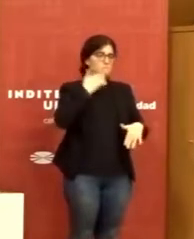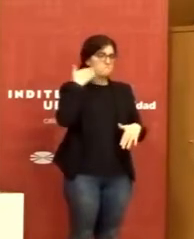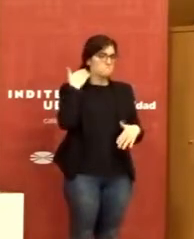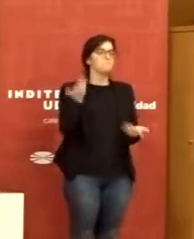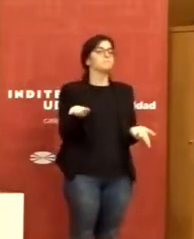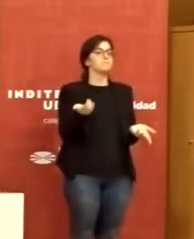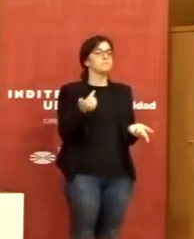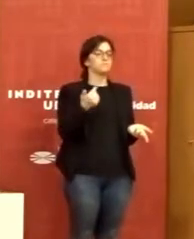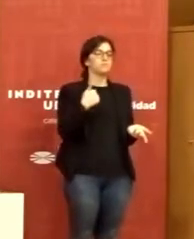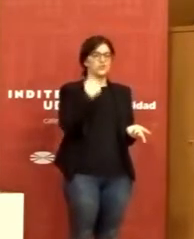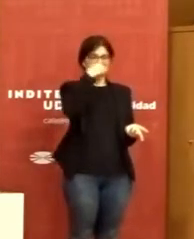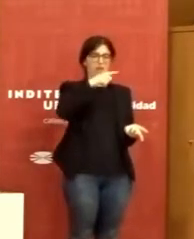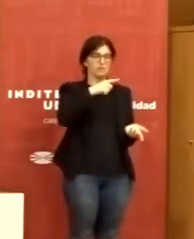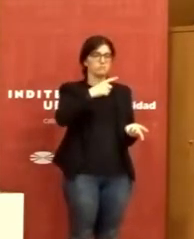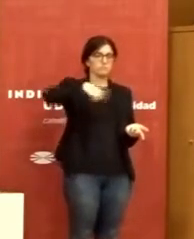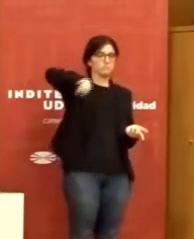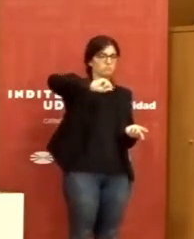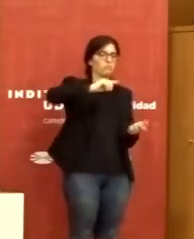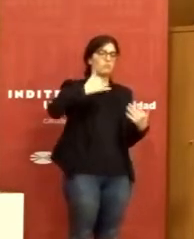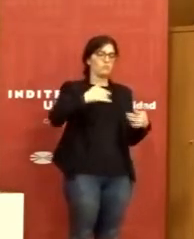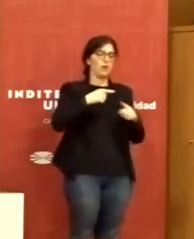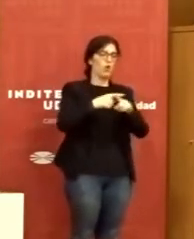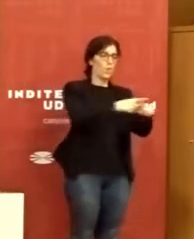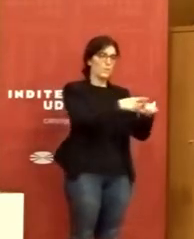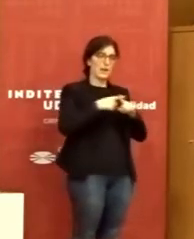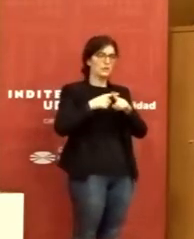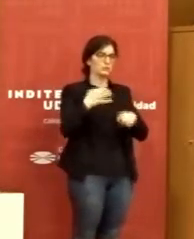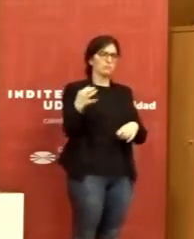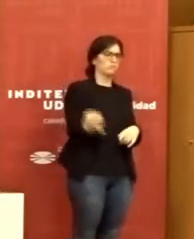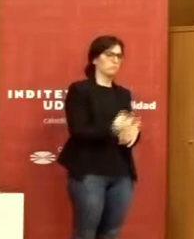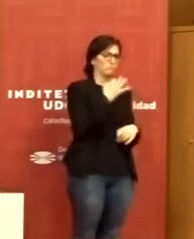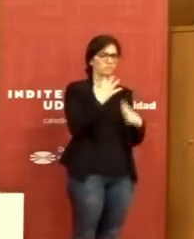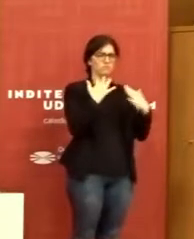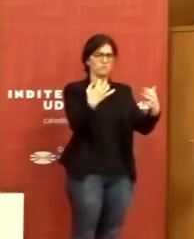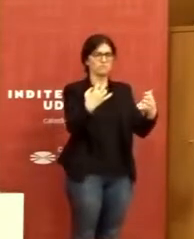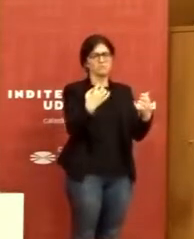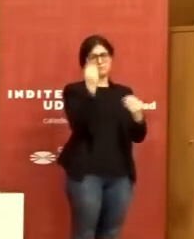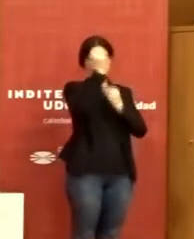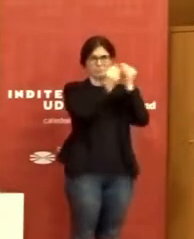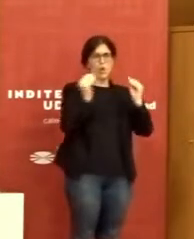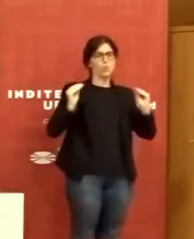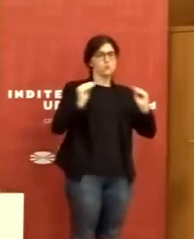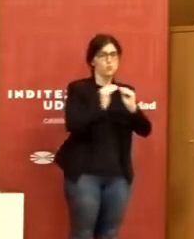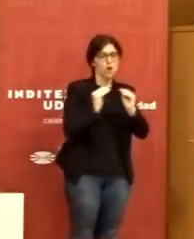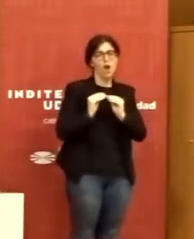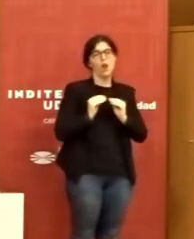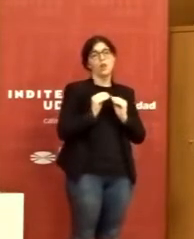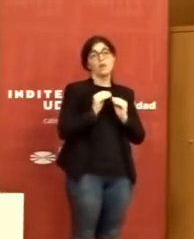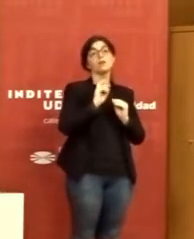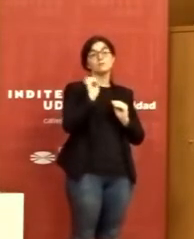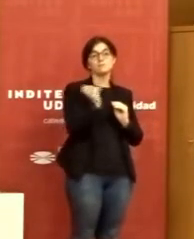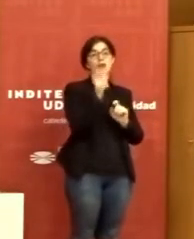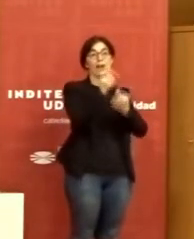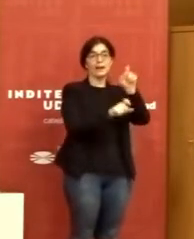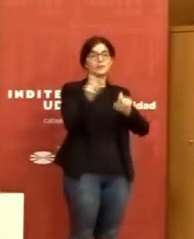que seguro que es un sentimiento compartido por mucho, bueno, seguro que por todos los que estáis aquí, por muchas otras personas que sienten ese